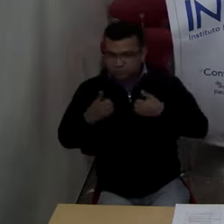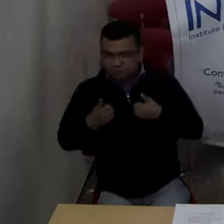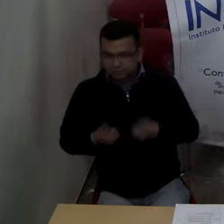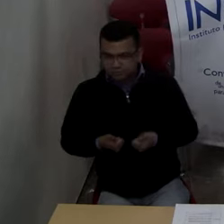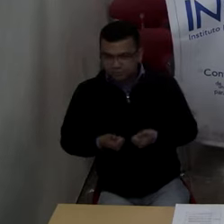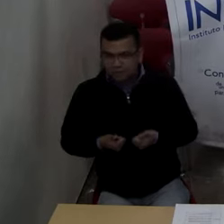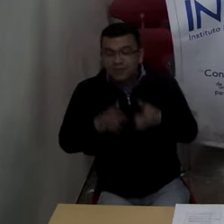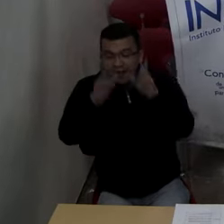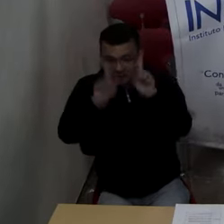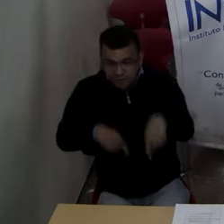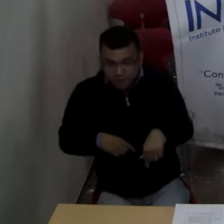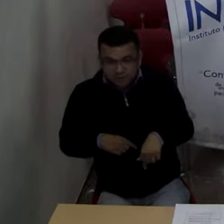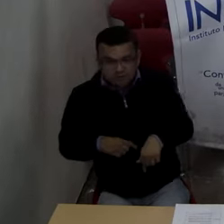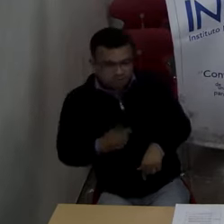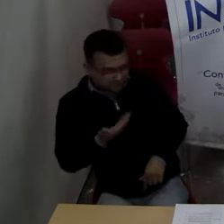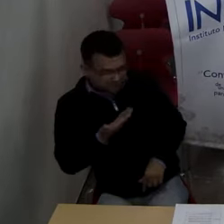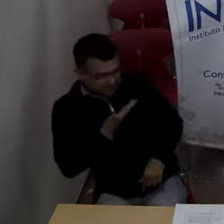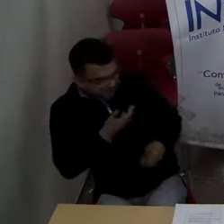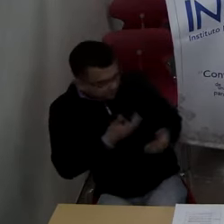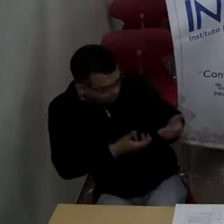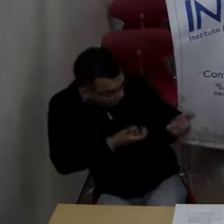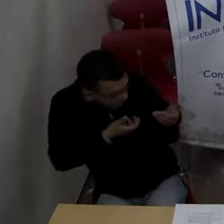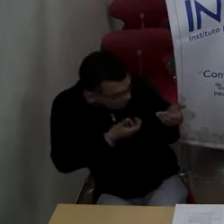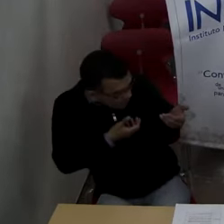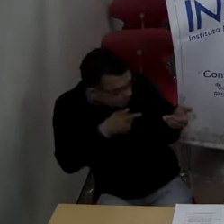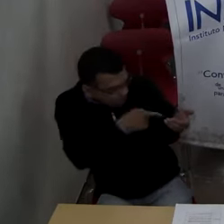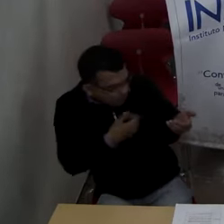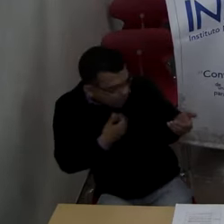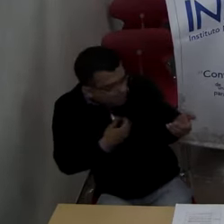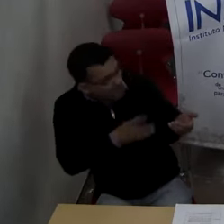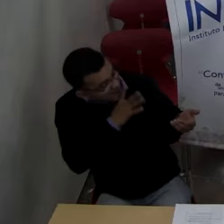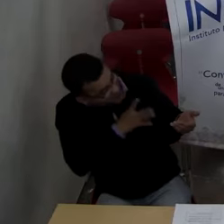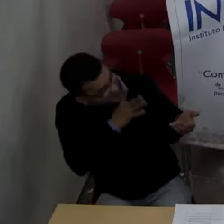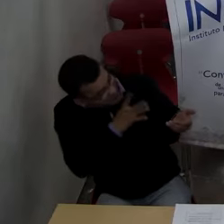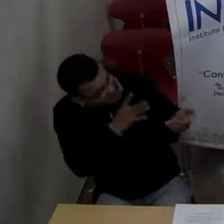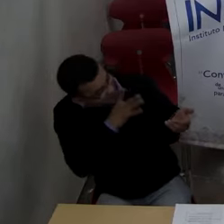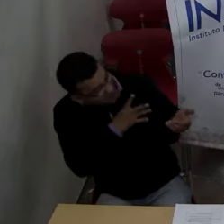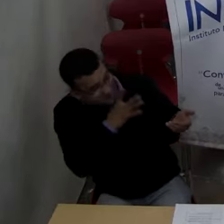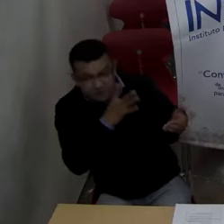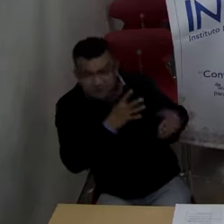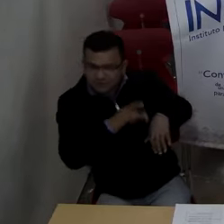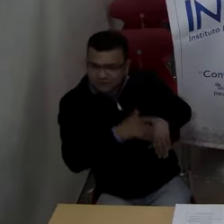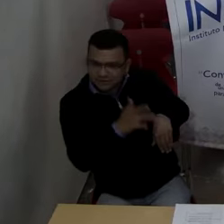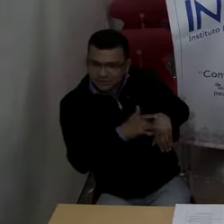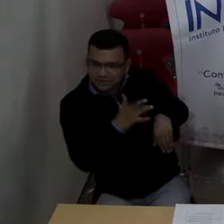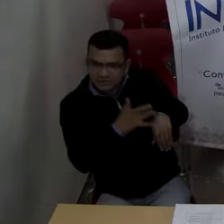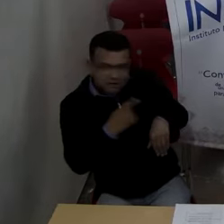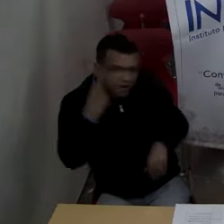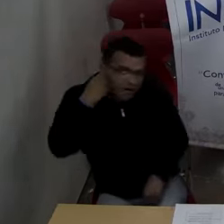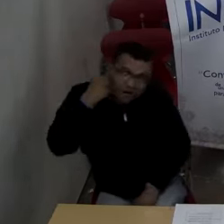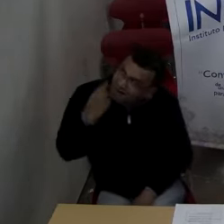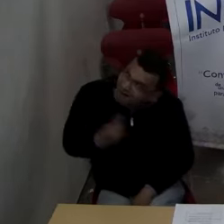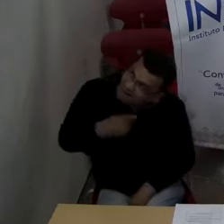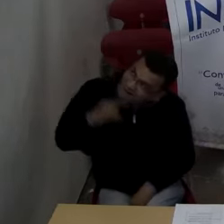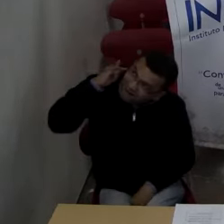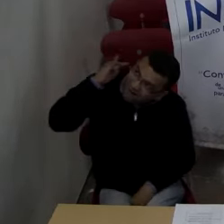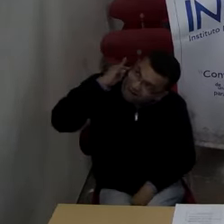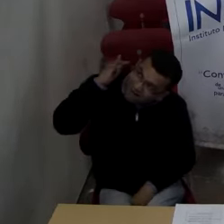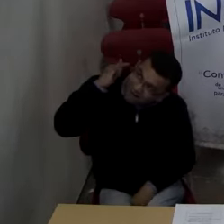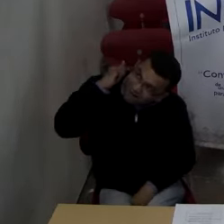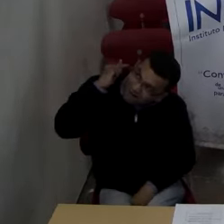audición? Claro, en esos momentos, porque los niños cuando nacen en esos